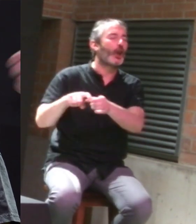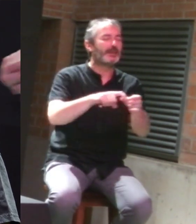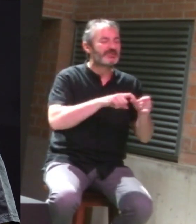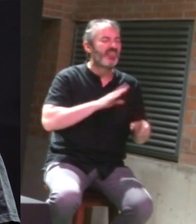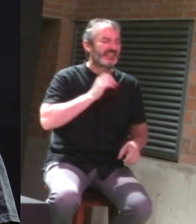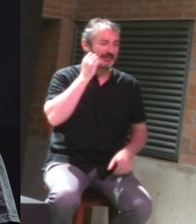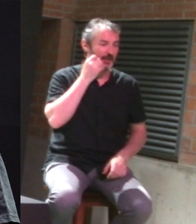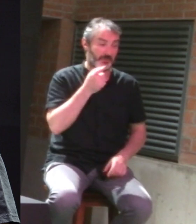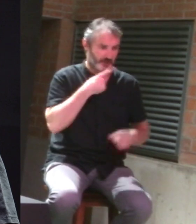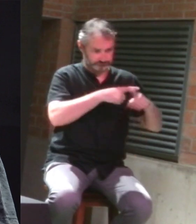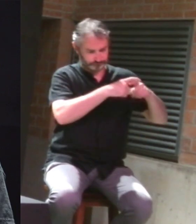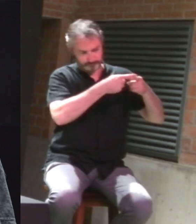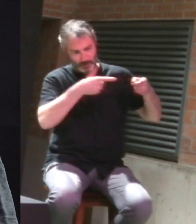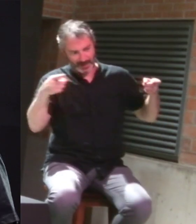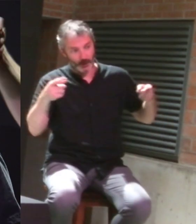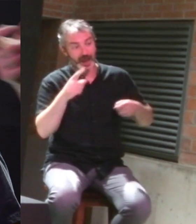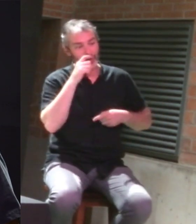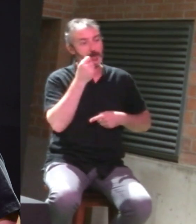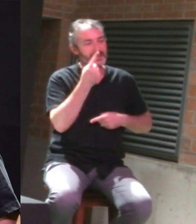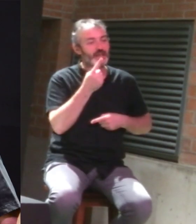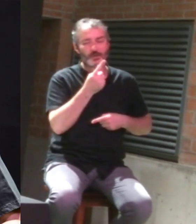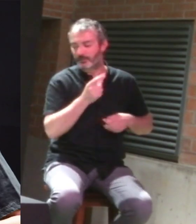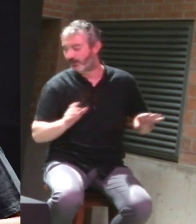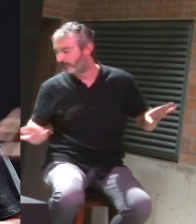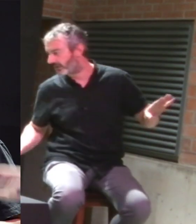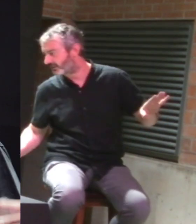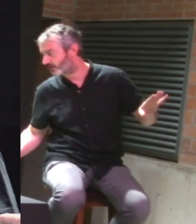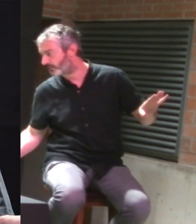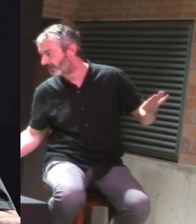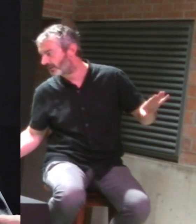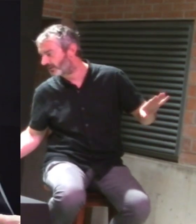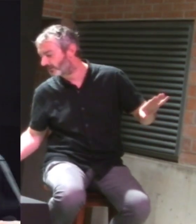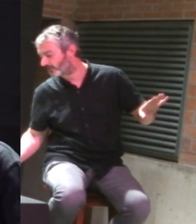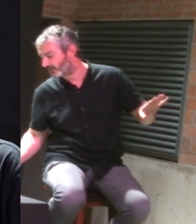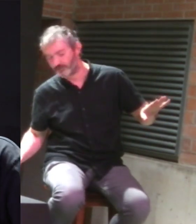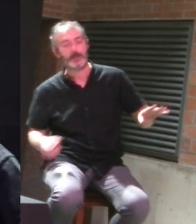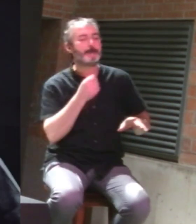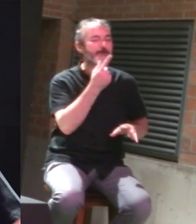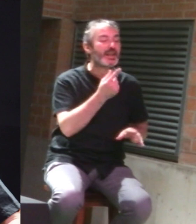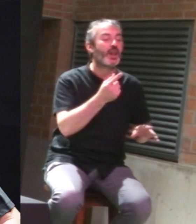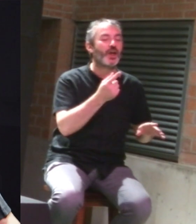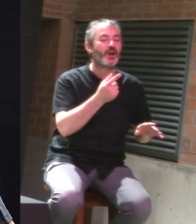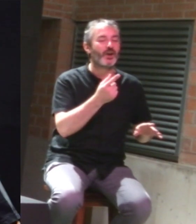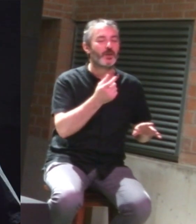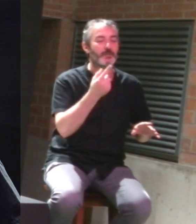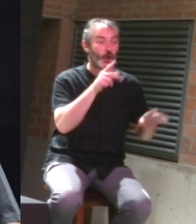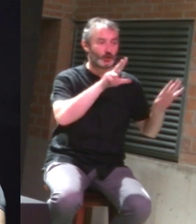año 1844. De nuevo la vemos involucrada en la constitución